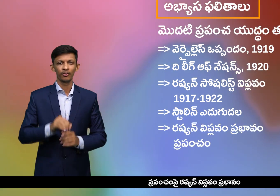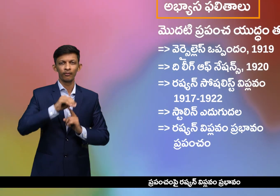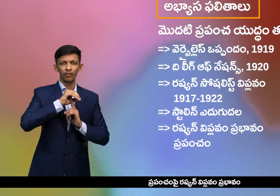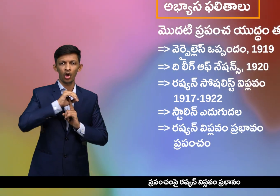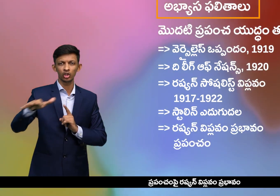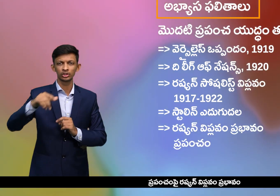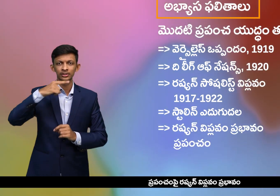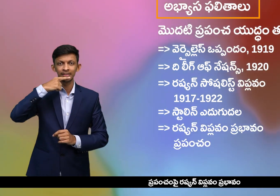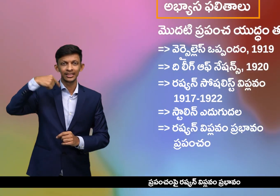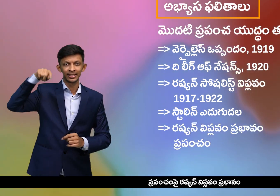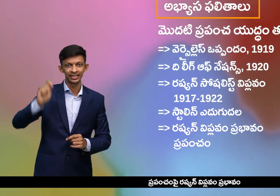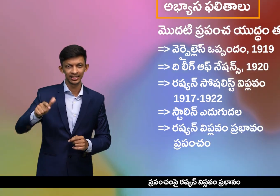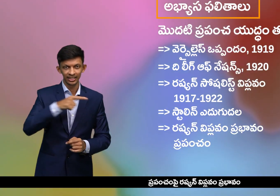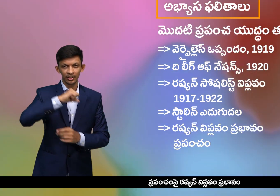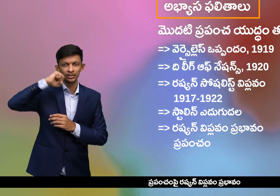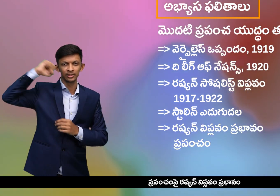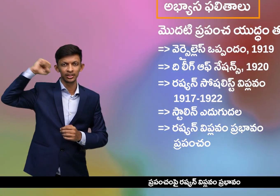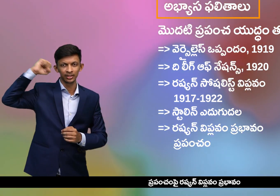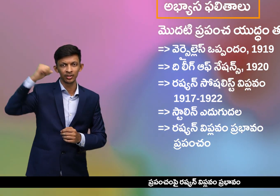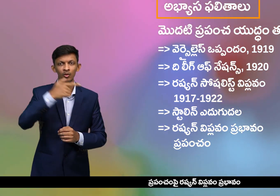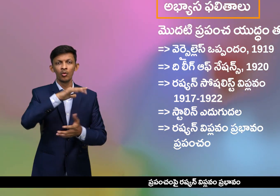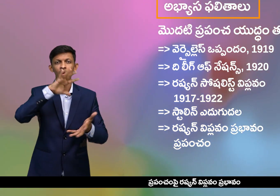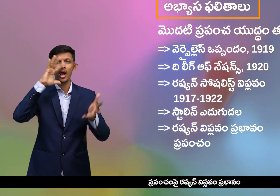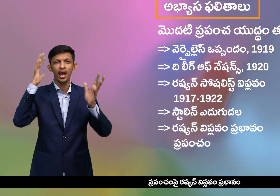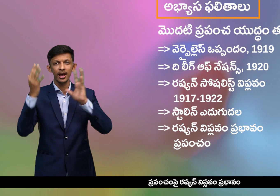ప్రపంచంపై రష్యన్ విప్లవం ప్రభావం.